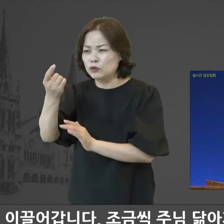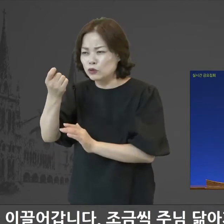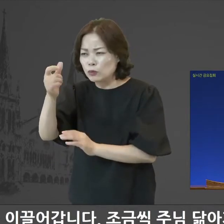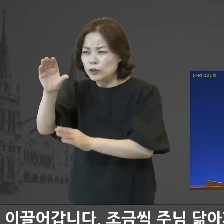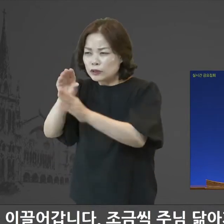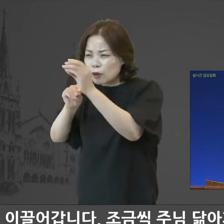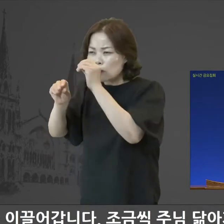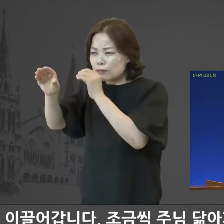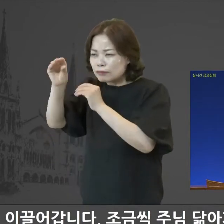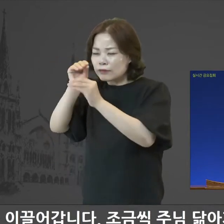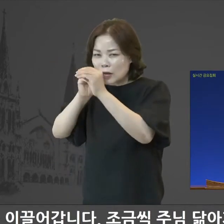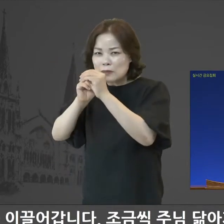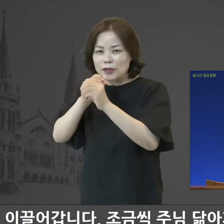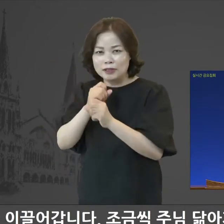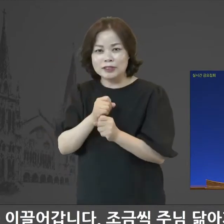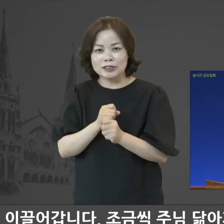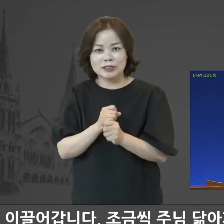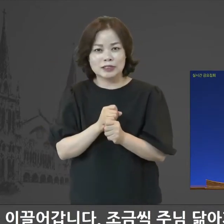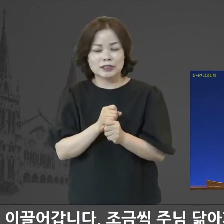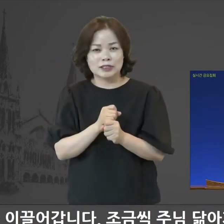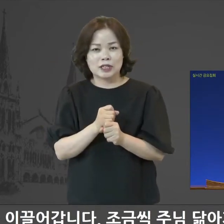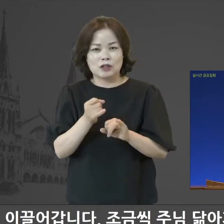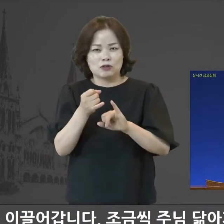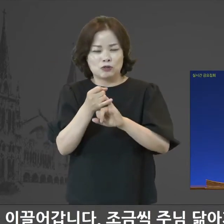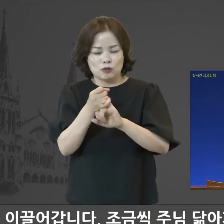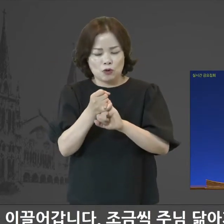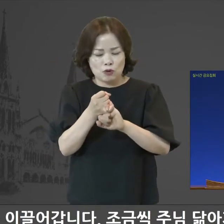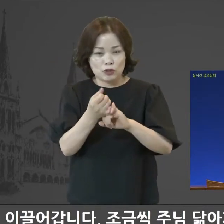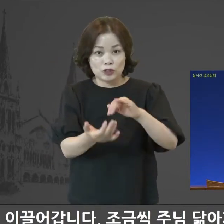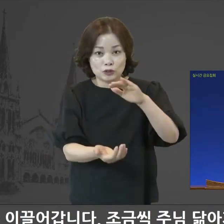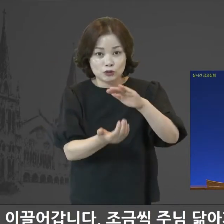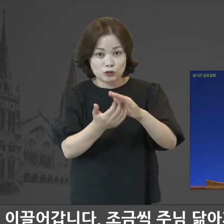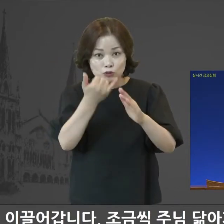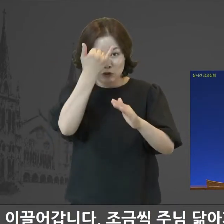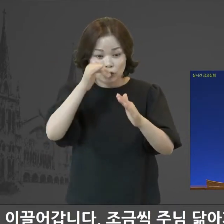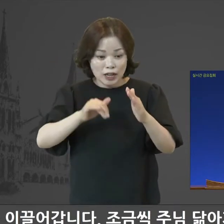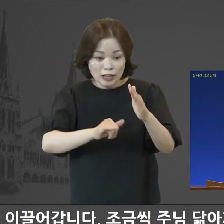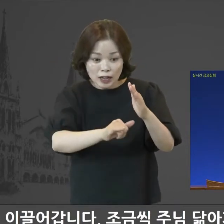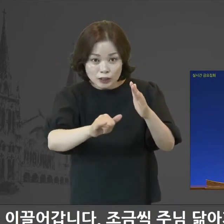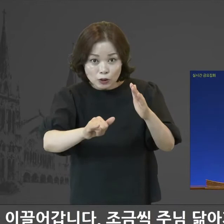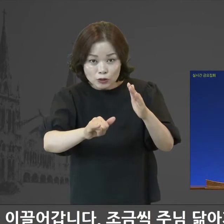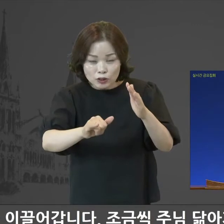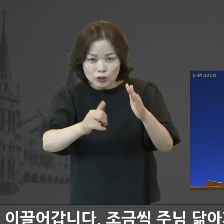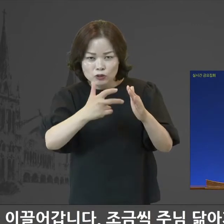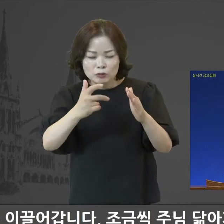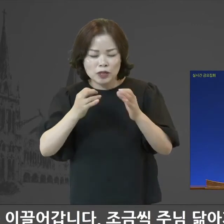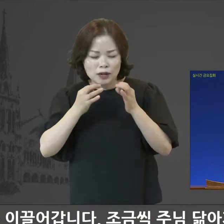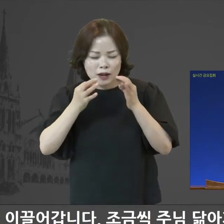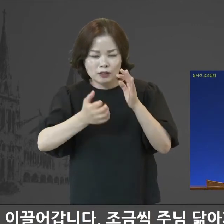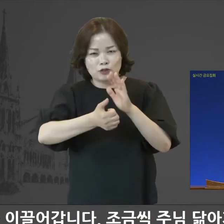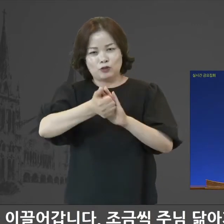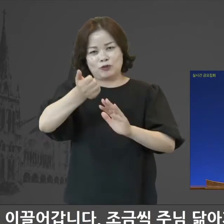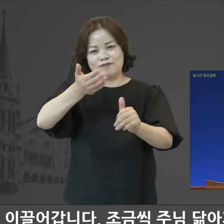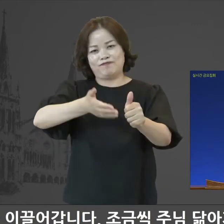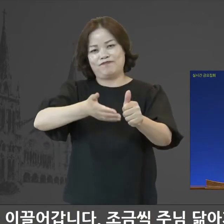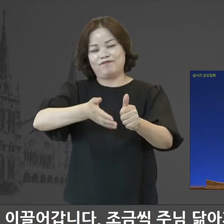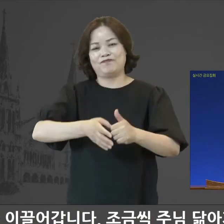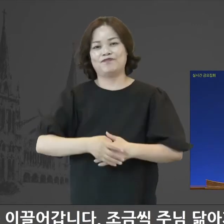조금씩이라도 더 많이 닮아가는 이를 반드시 이루는 충현의 가족들 되기를 주 안에서 간절히 소망하며